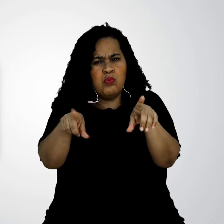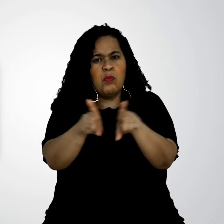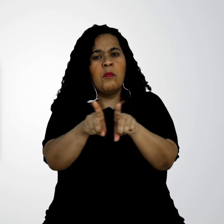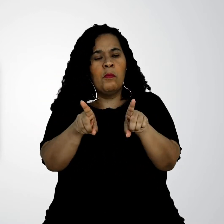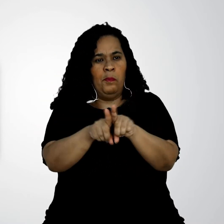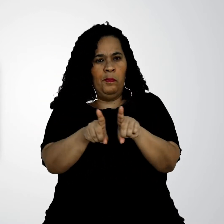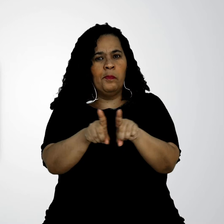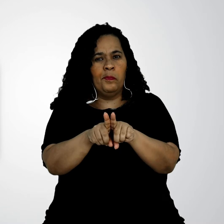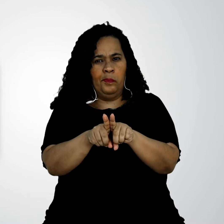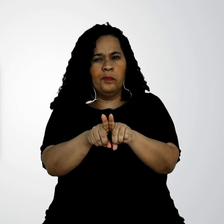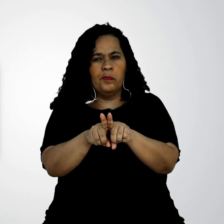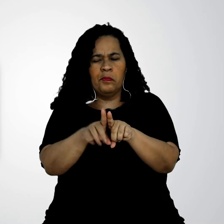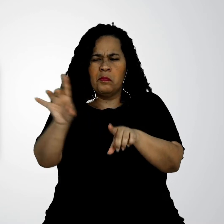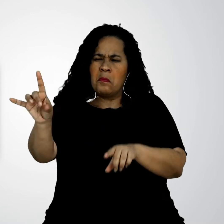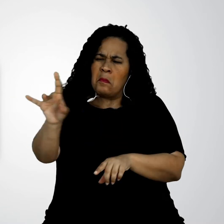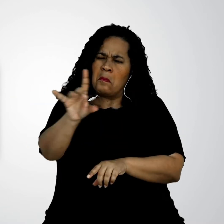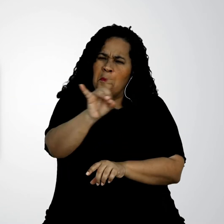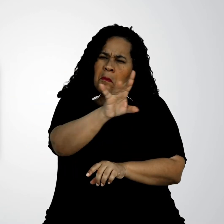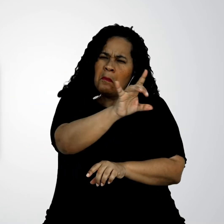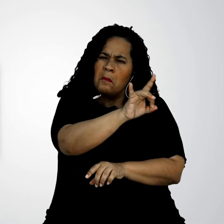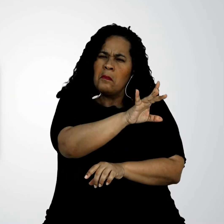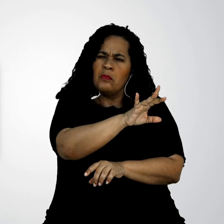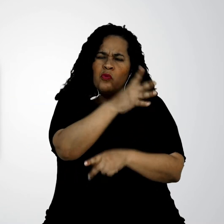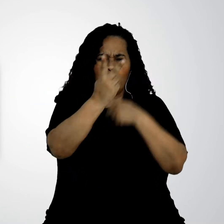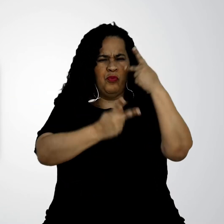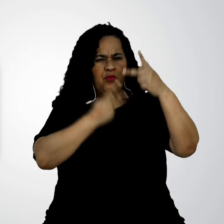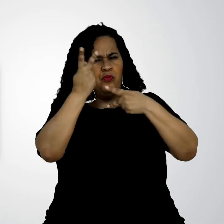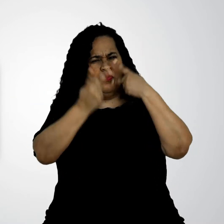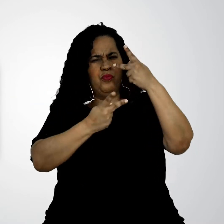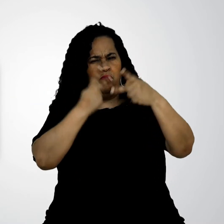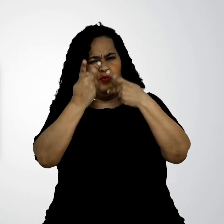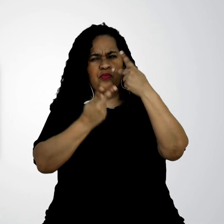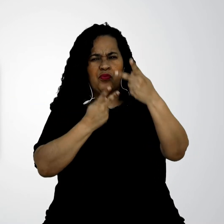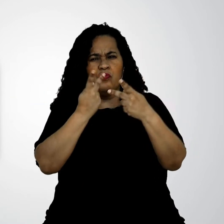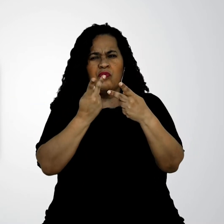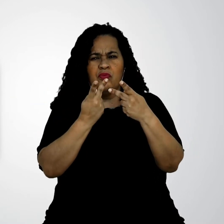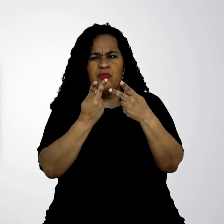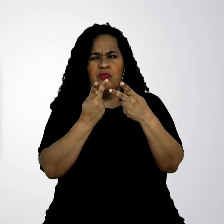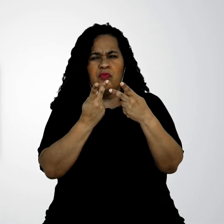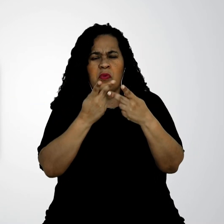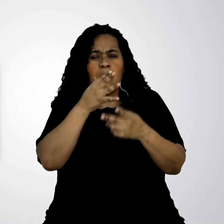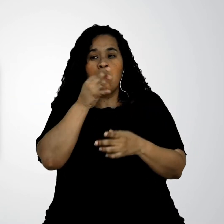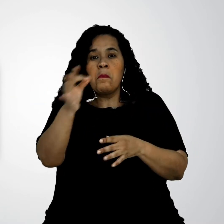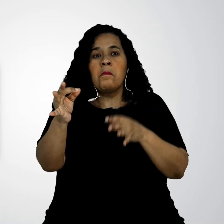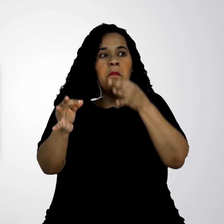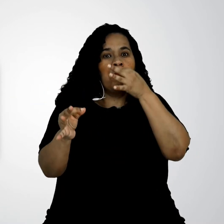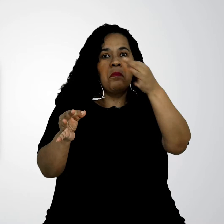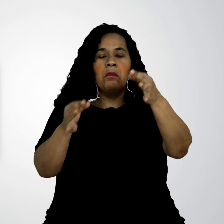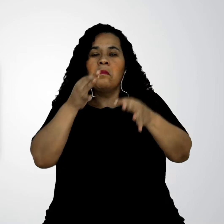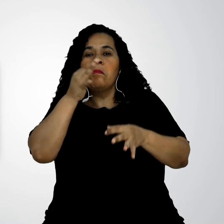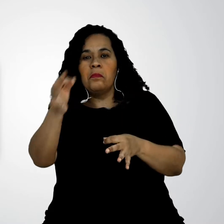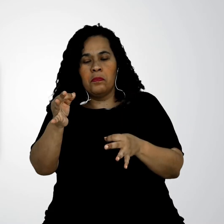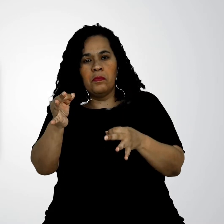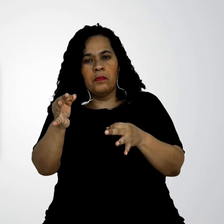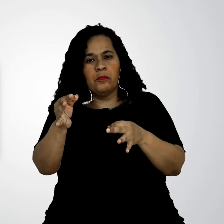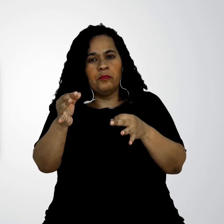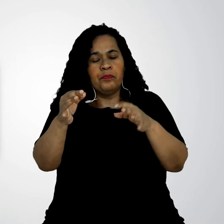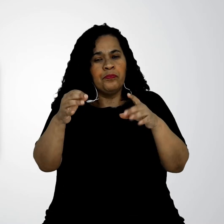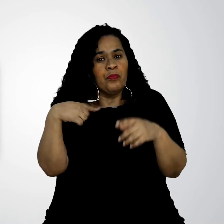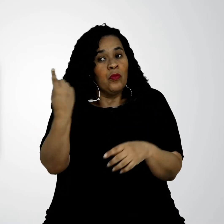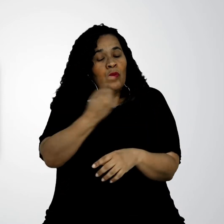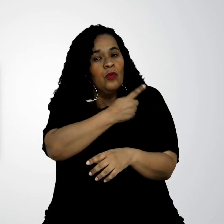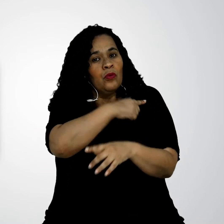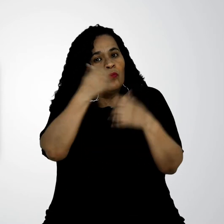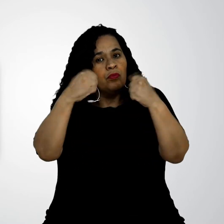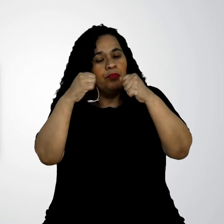fazem cada um as suas defesas dos seus pontos de vista, mas nós precisamos nos atentar ao que diz a palavra